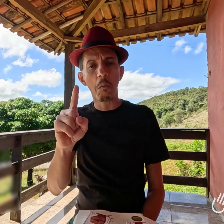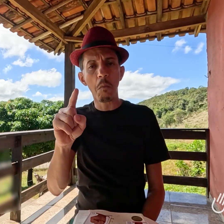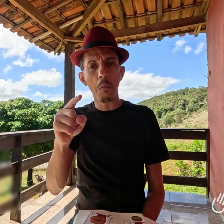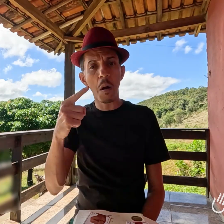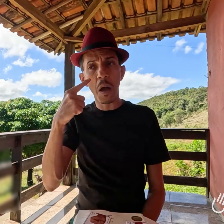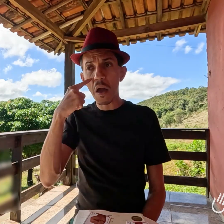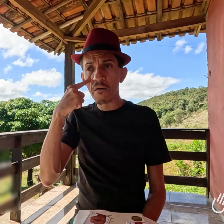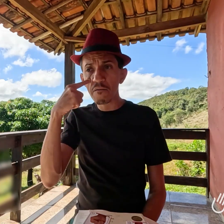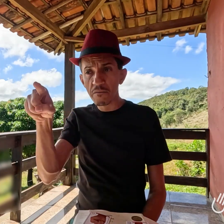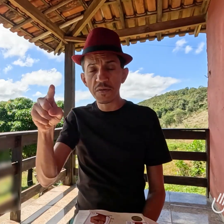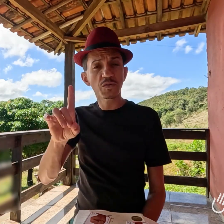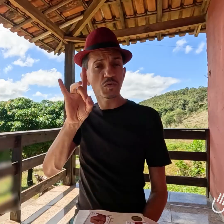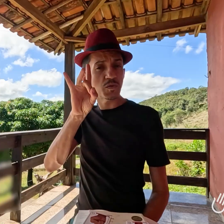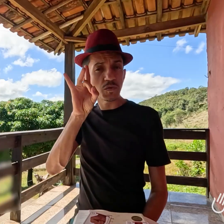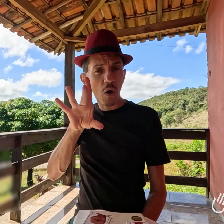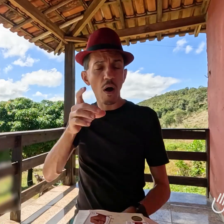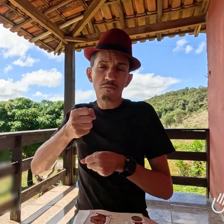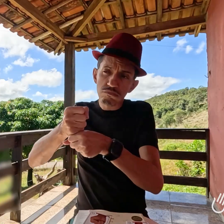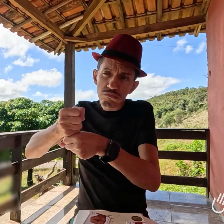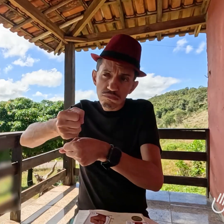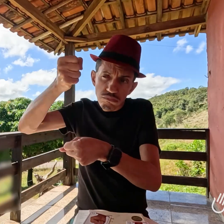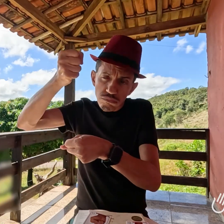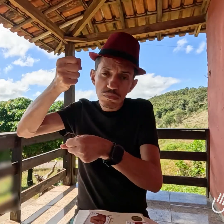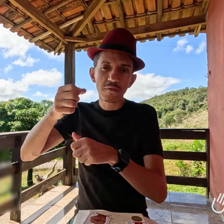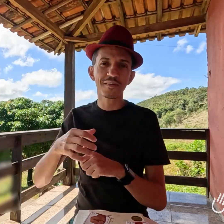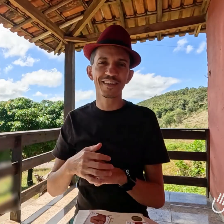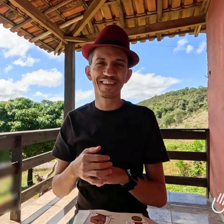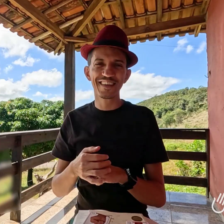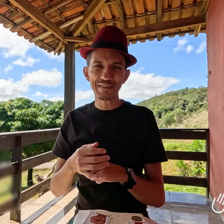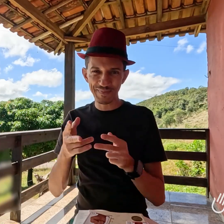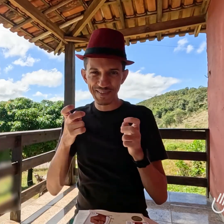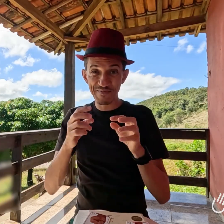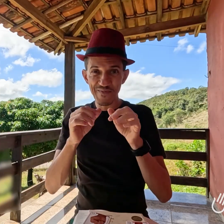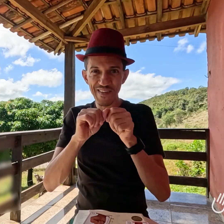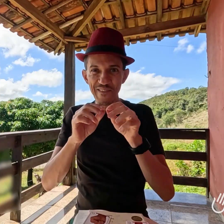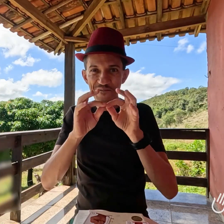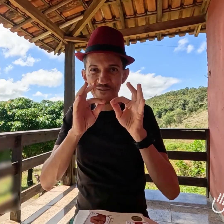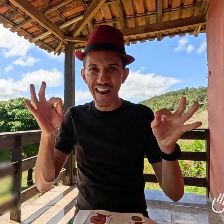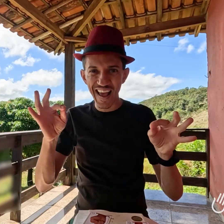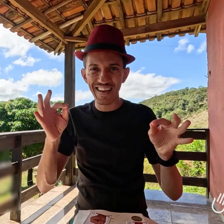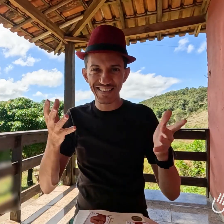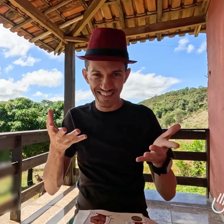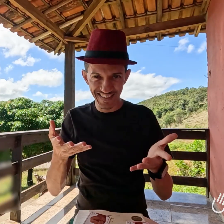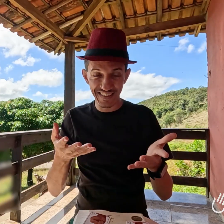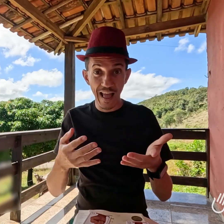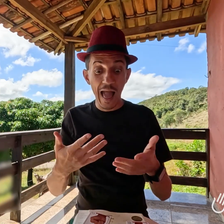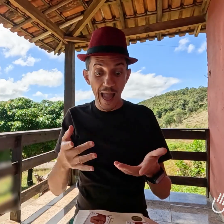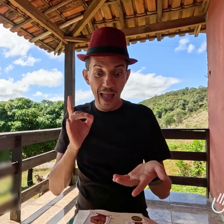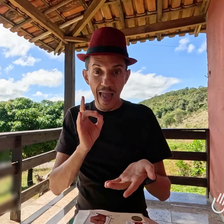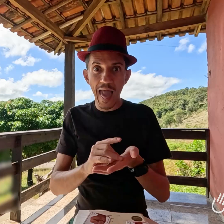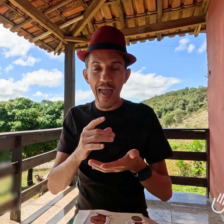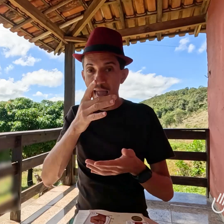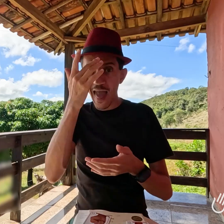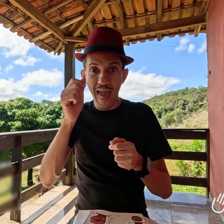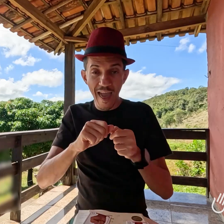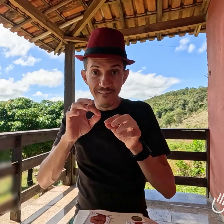Não. Eu vi só o guarda-chuva. Percebeu? Então, eu fiz uma frase usando os